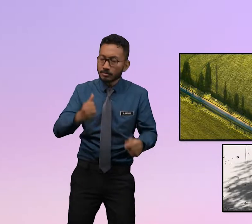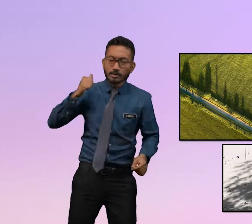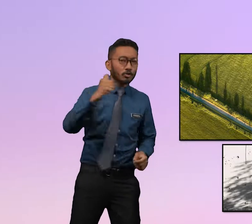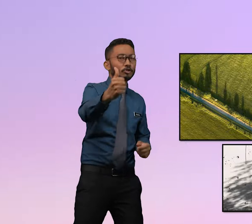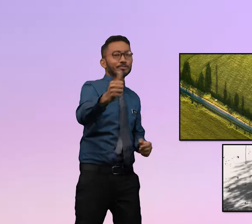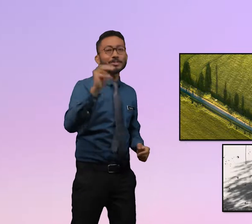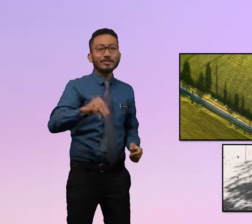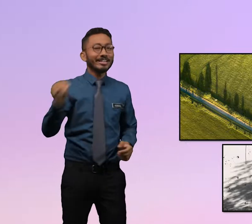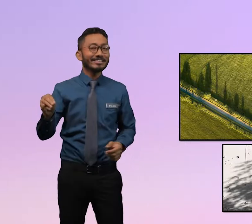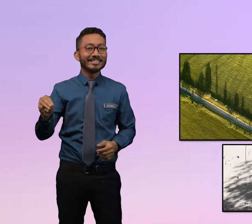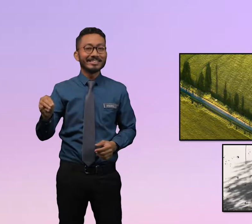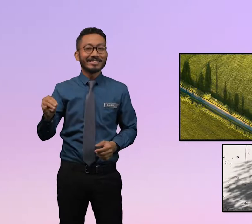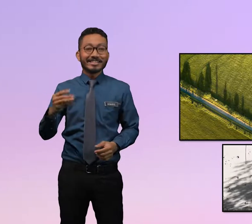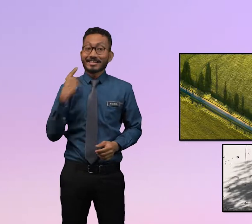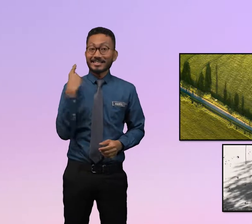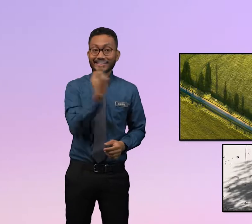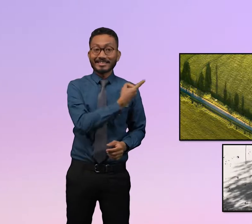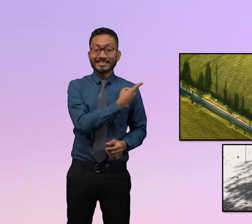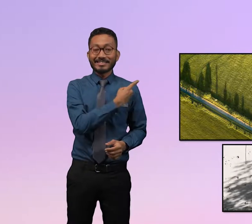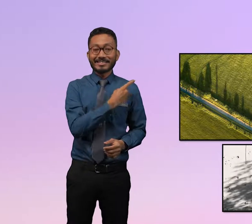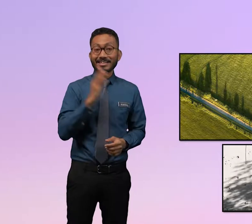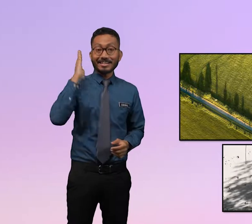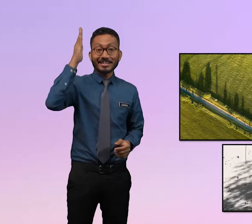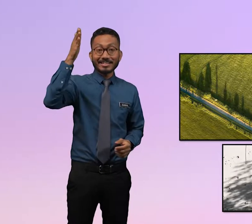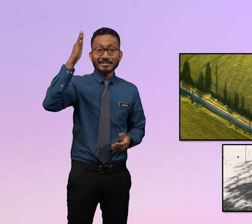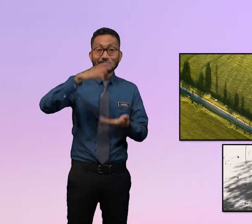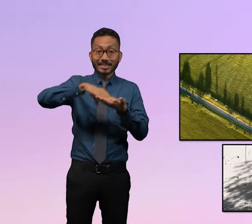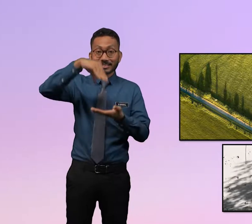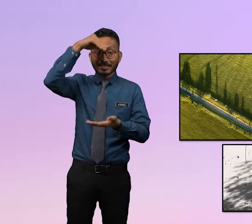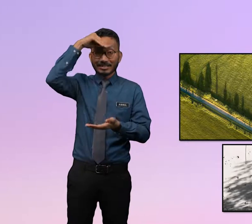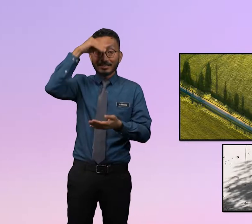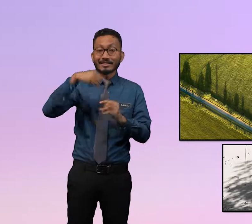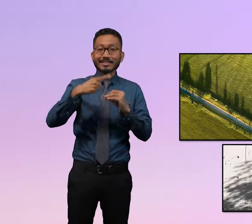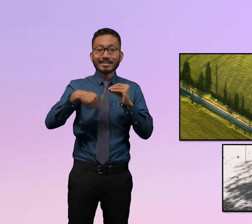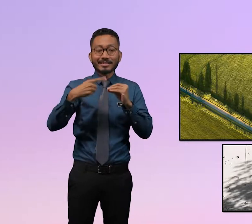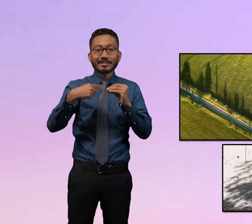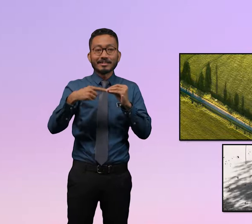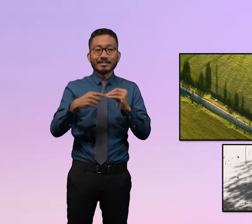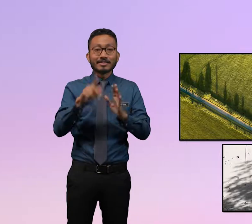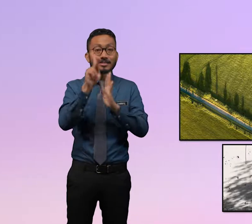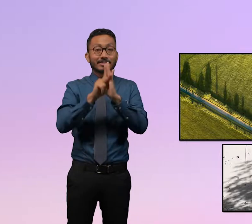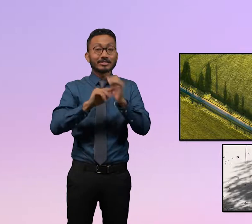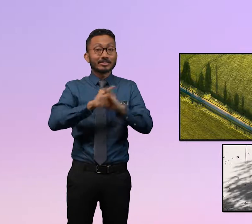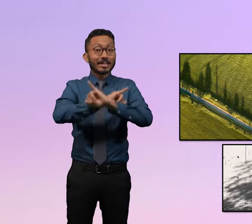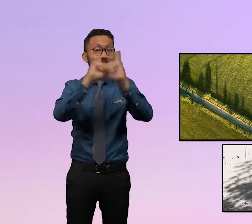Bagus, mulai. Kita akan belajar tentang